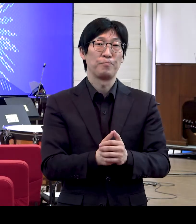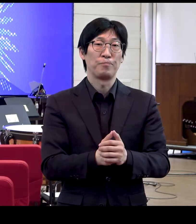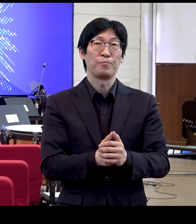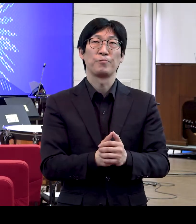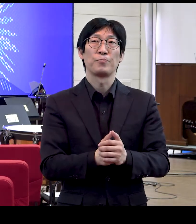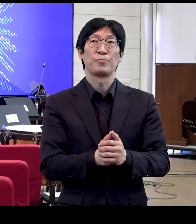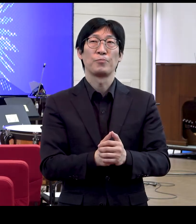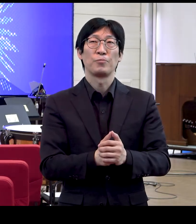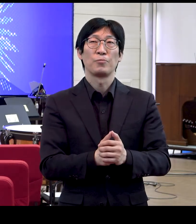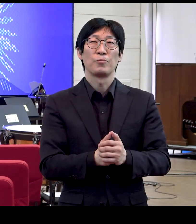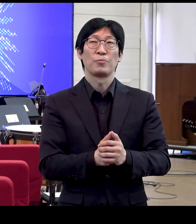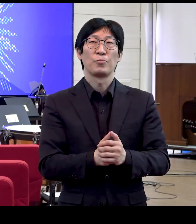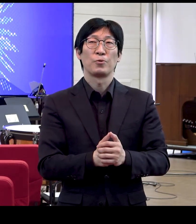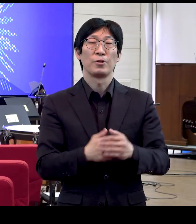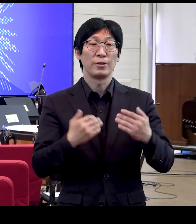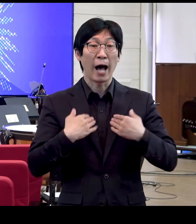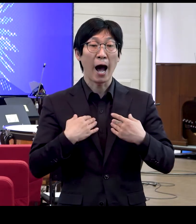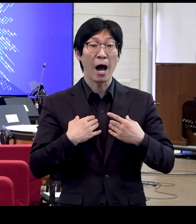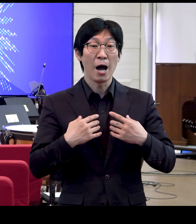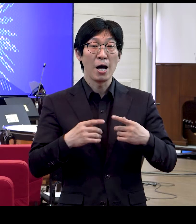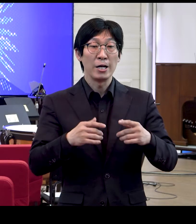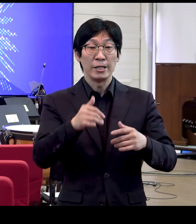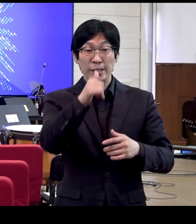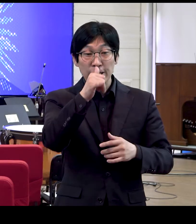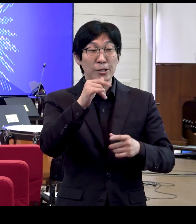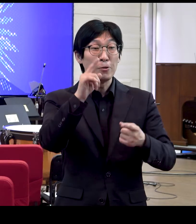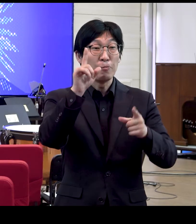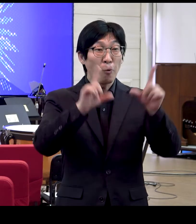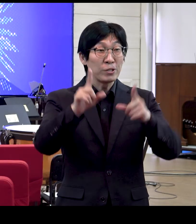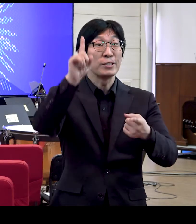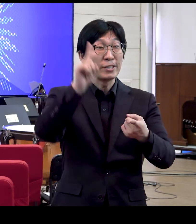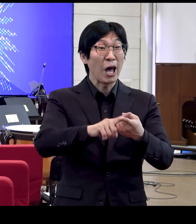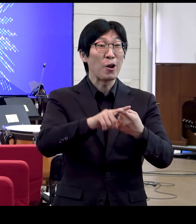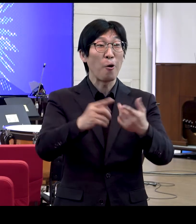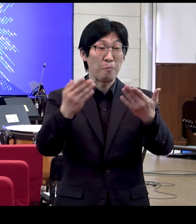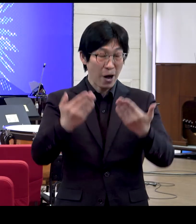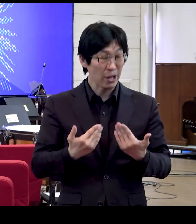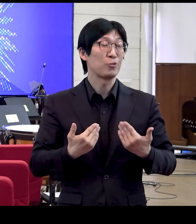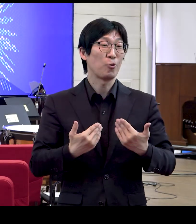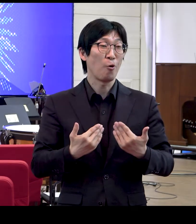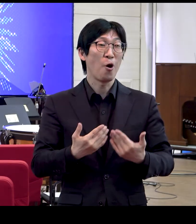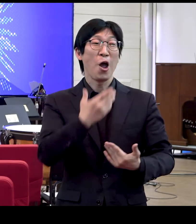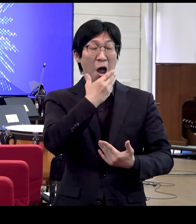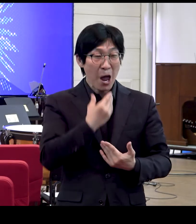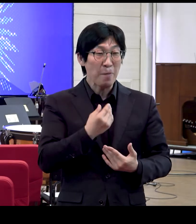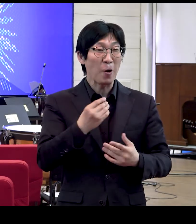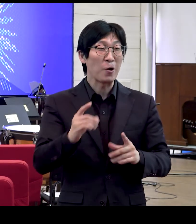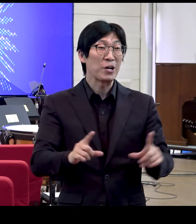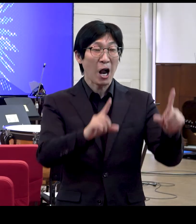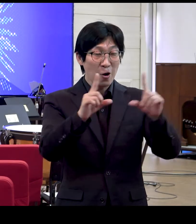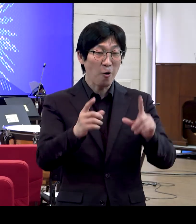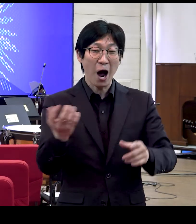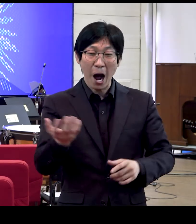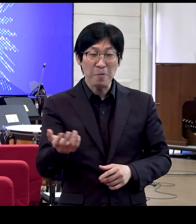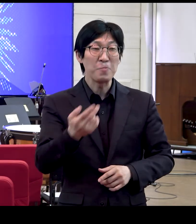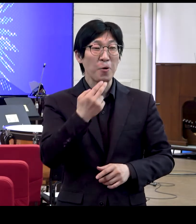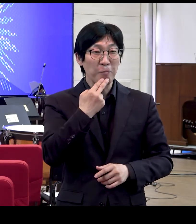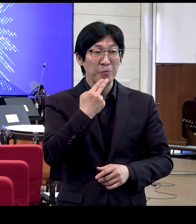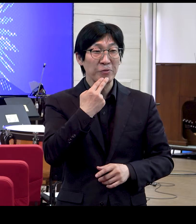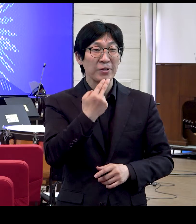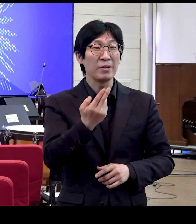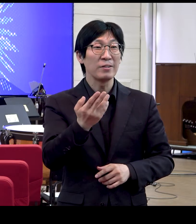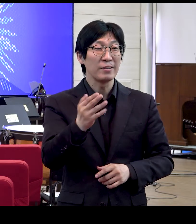사람들이 그냥 나를 그대로 받아주면서 그 가운데 있을 때 정말 행복하고, 그리고 아무런 어떤 그런 그